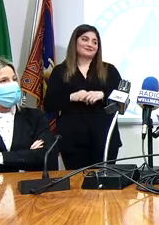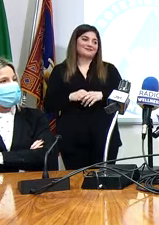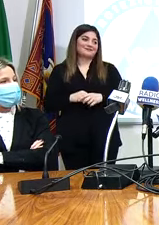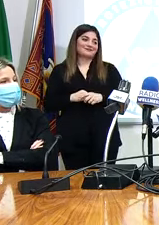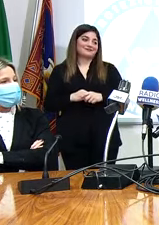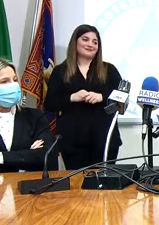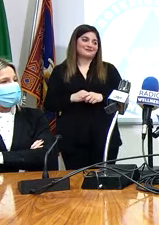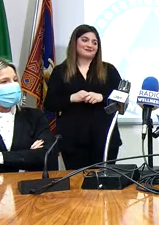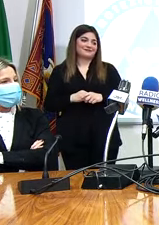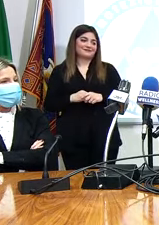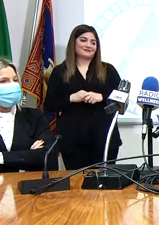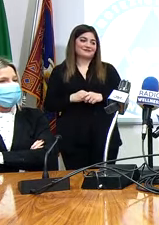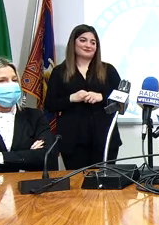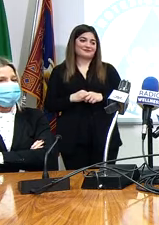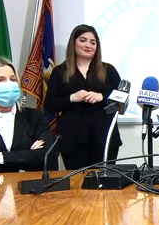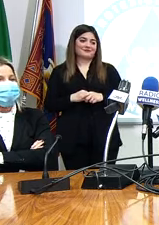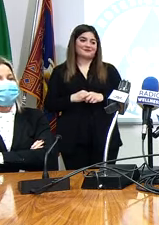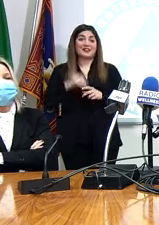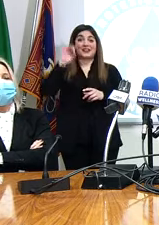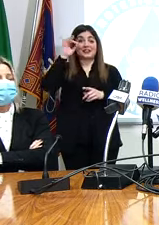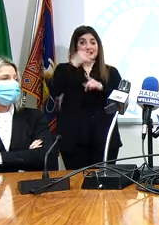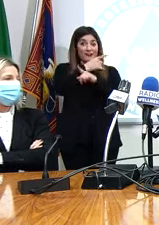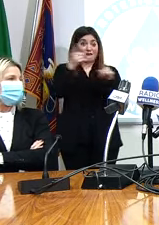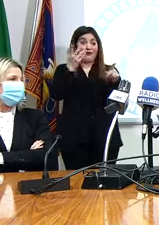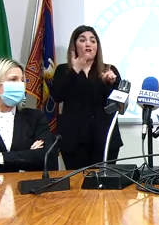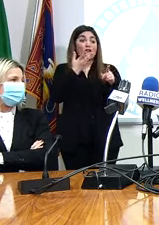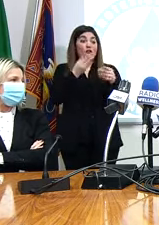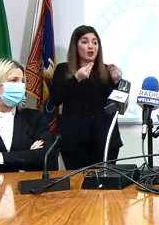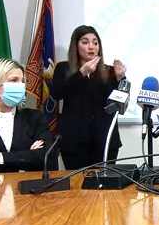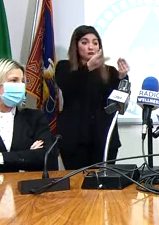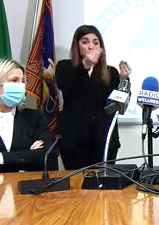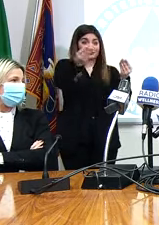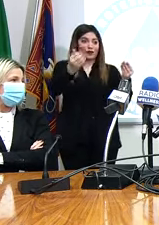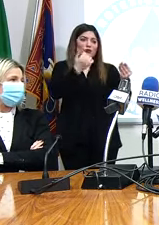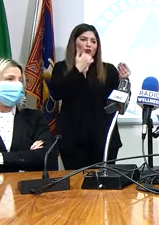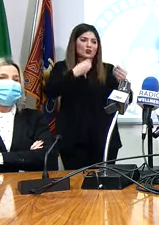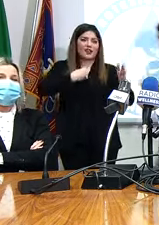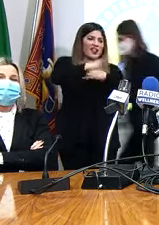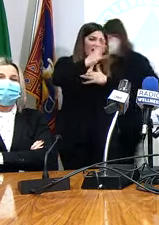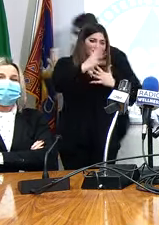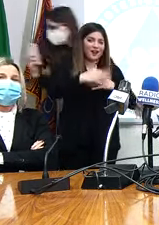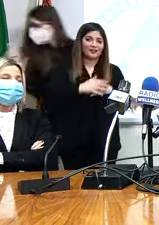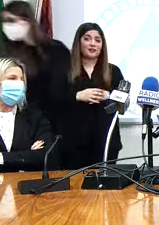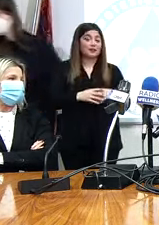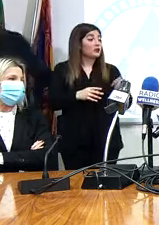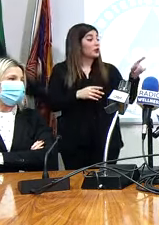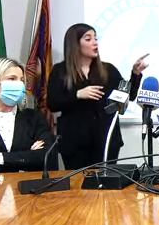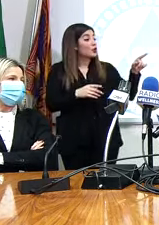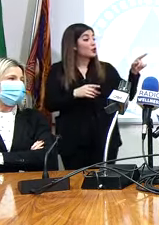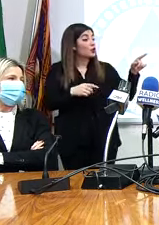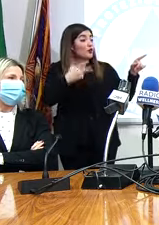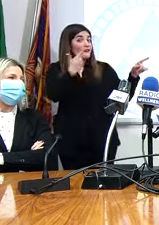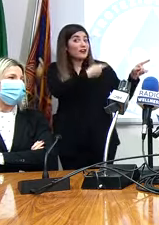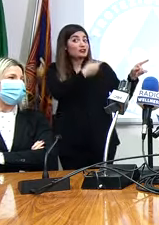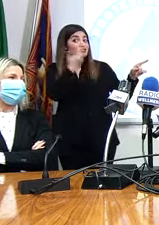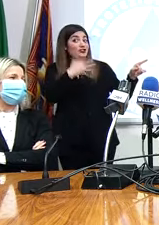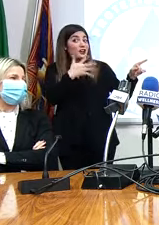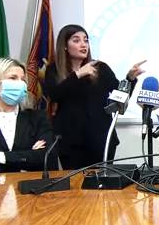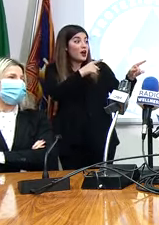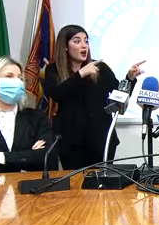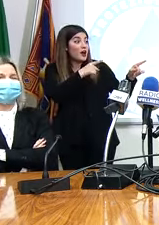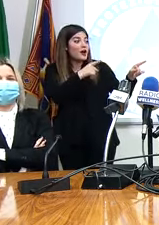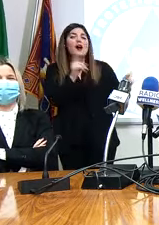Beh, ve le lascio anche se volete girarle. Scusate se ve le lancio così. Ma Presidente, lei è vaccinato? No, io non sono vaccinato. Allora no, non funziona.